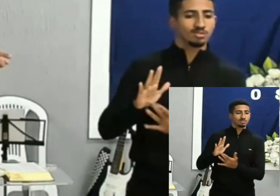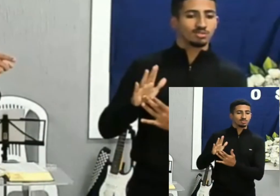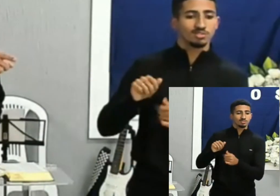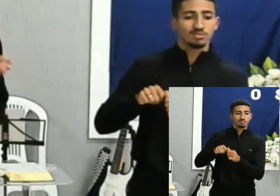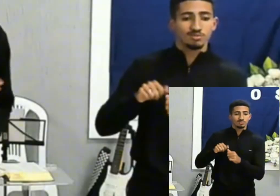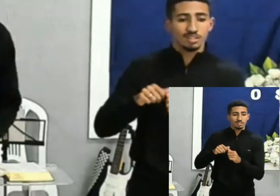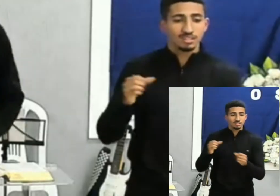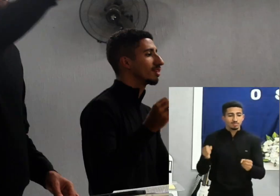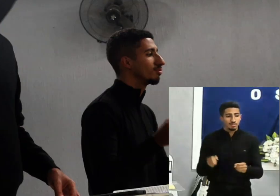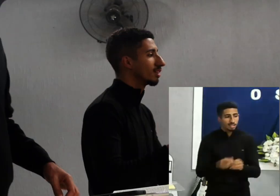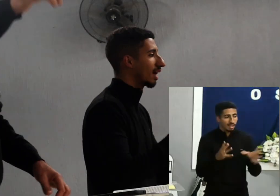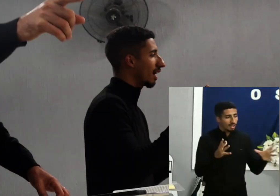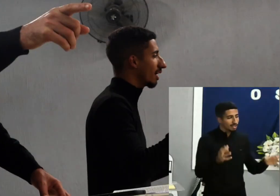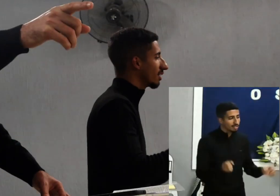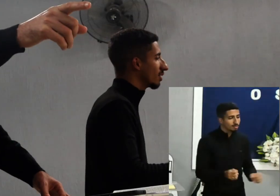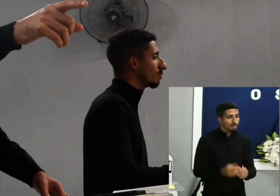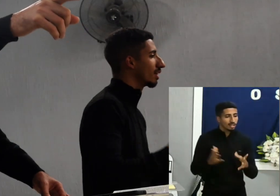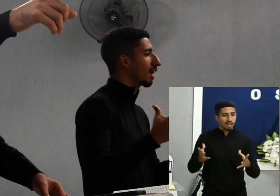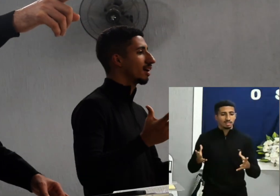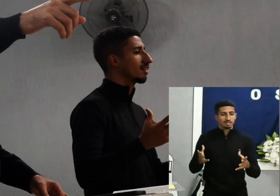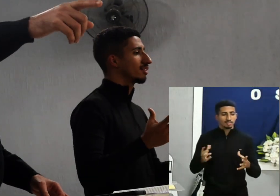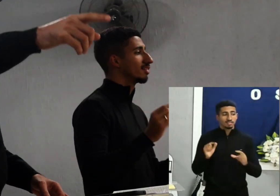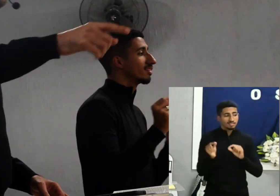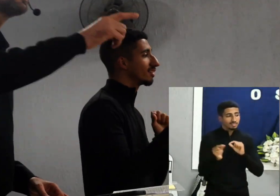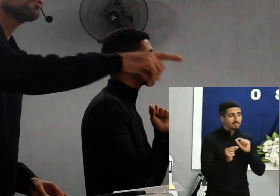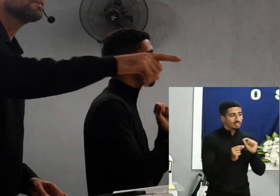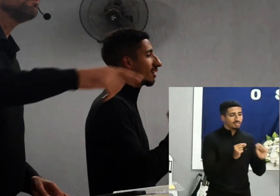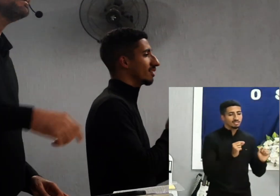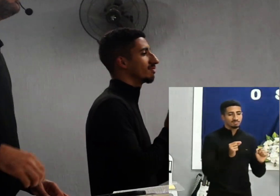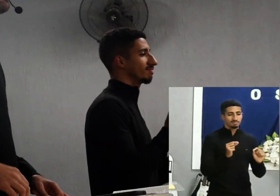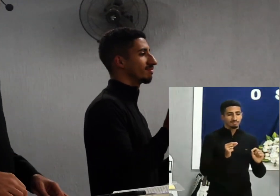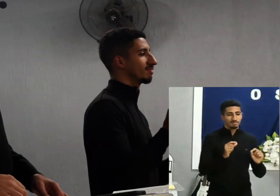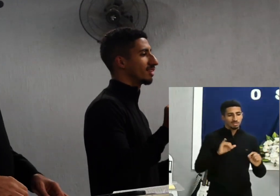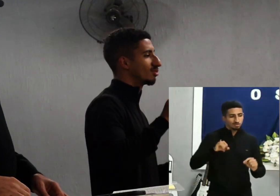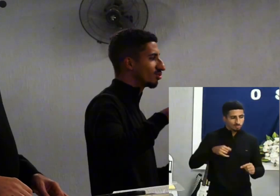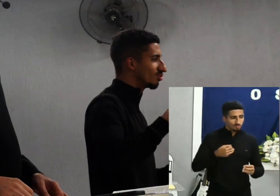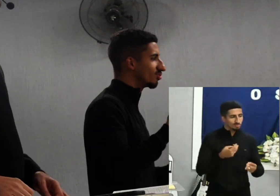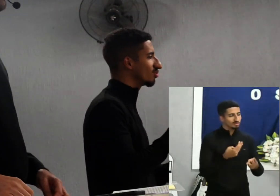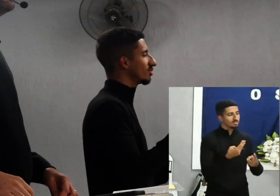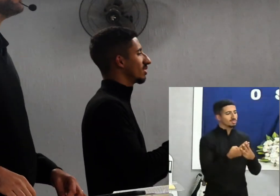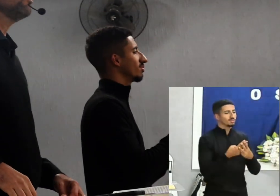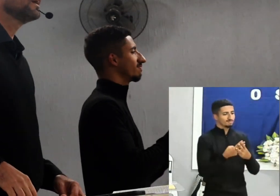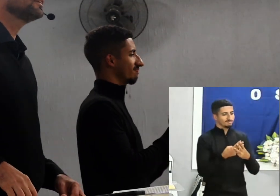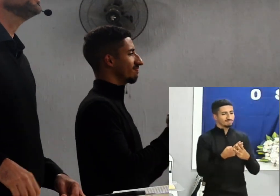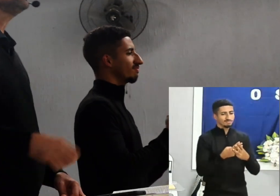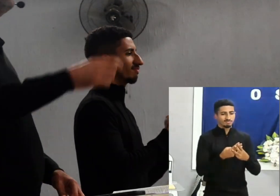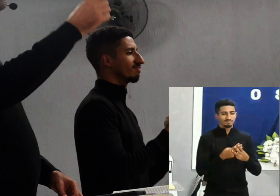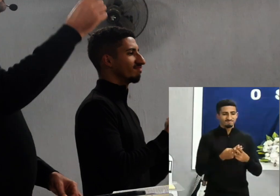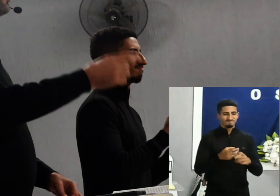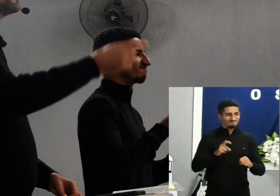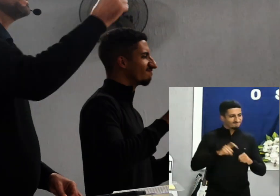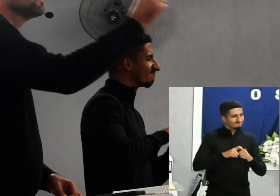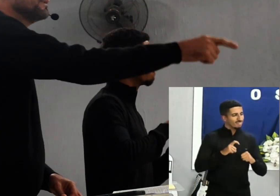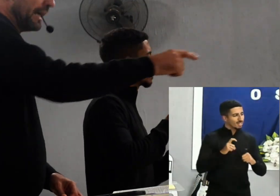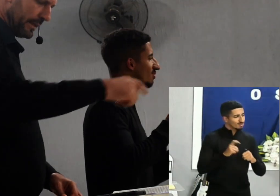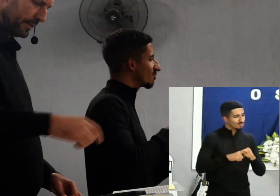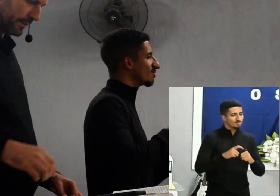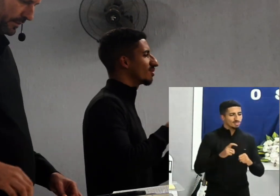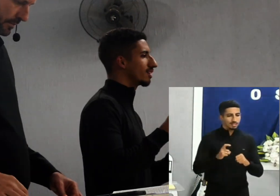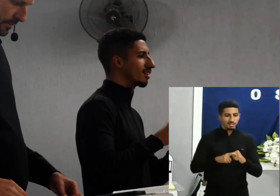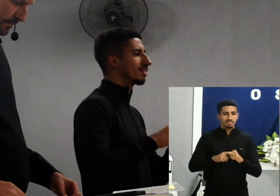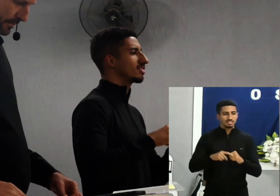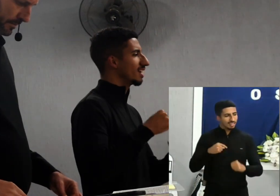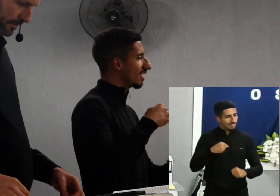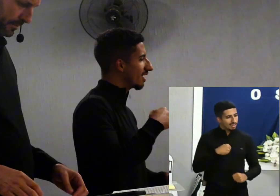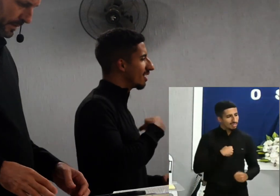Faça assim. Não, faça de tal maneira. E os judeus também. De maneira arrogante, não, nós queremos